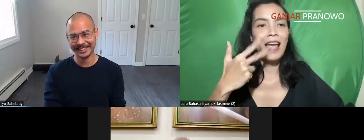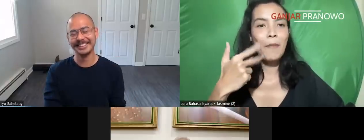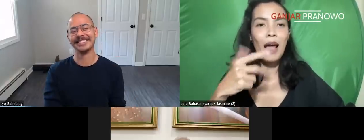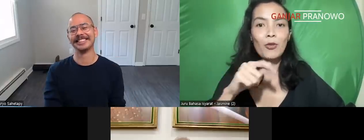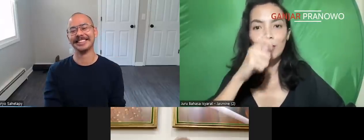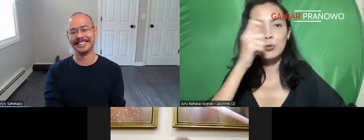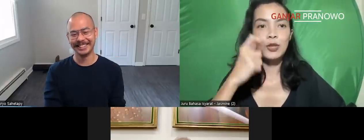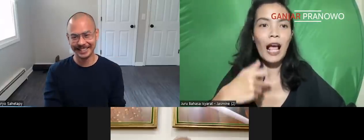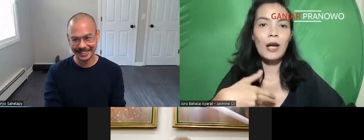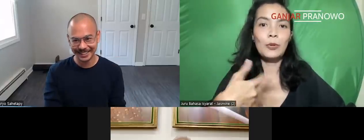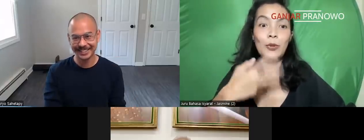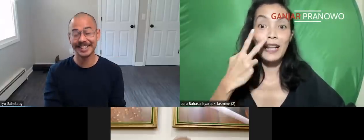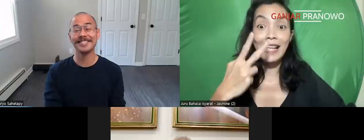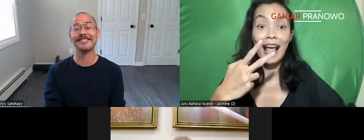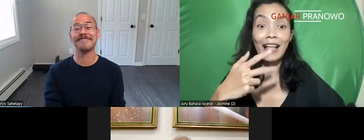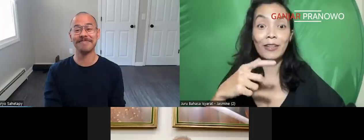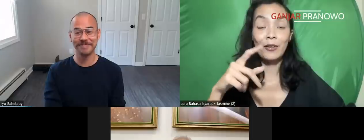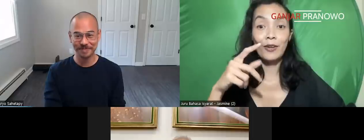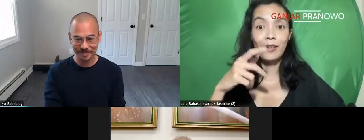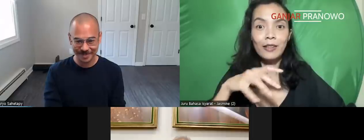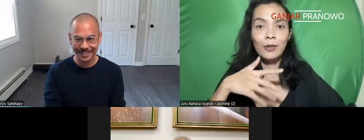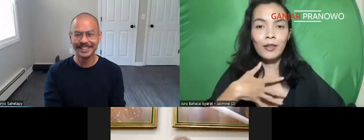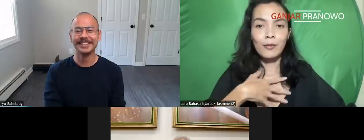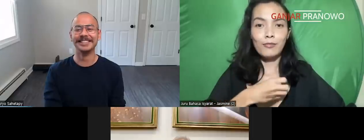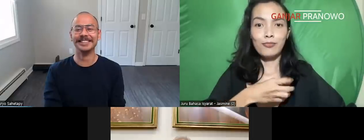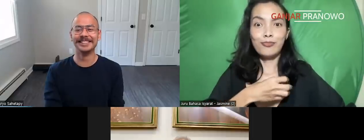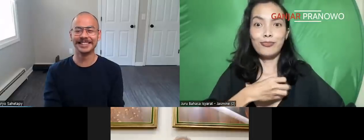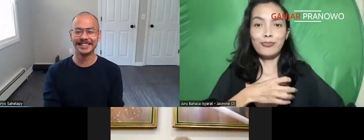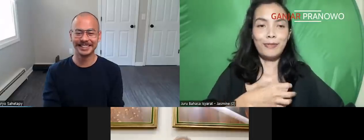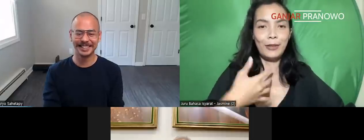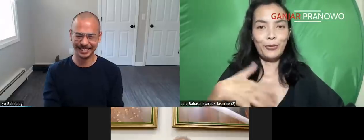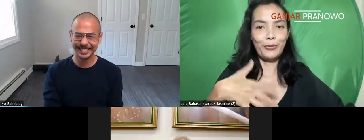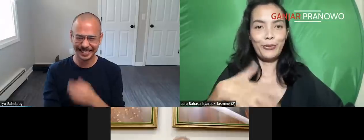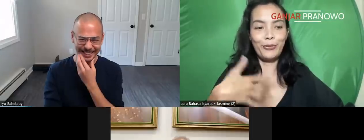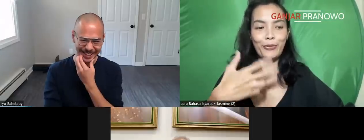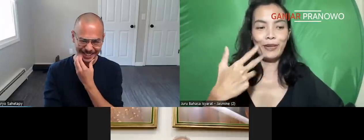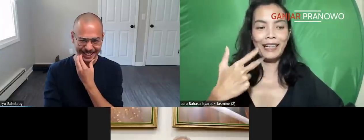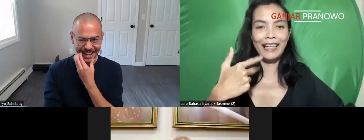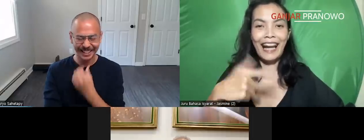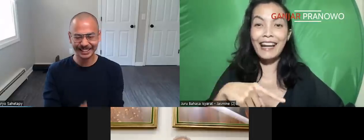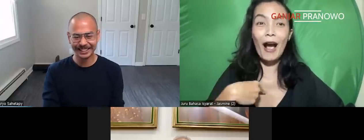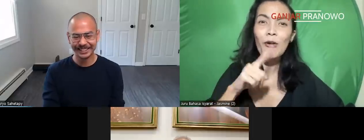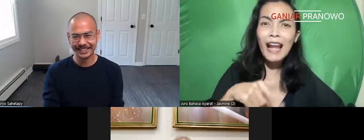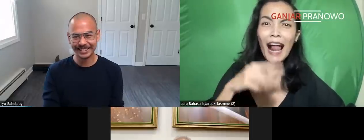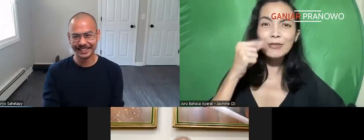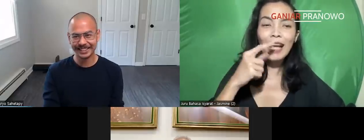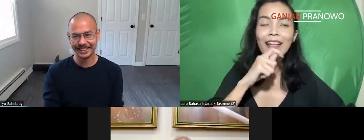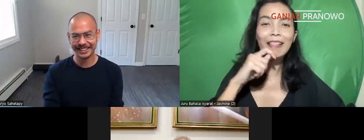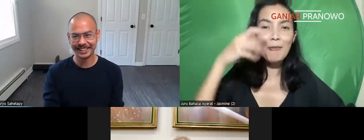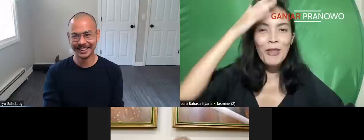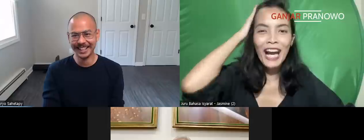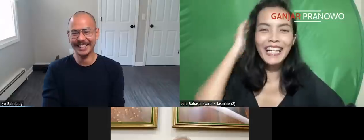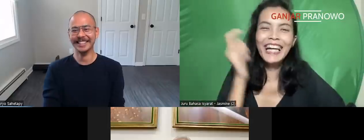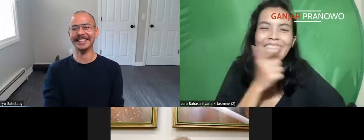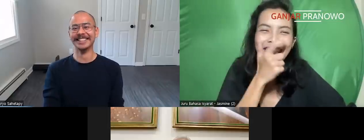wisuda aku lihat gambarmu S aku bergetar Wow ternyata S yang saya kenal sudah botak